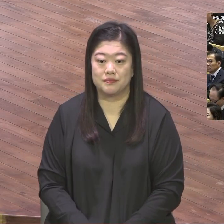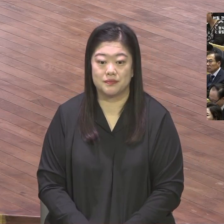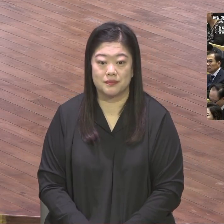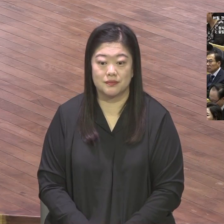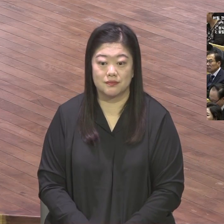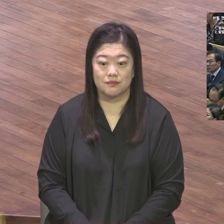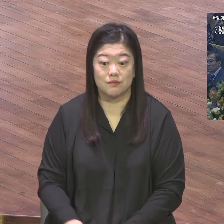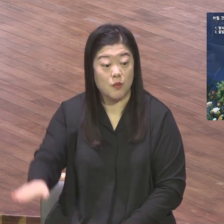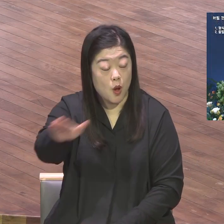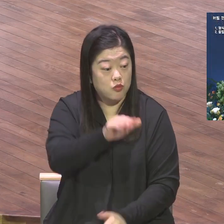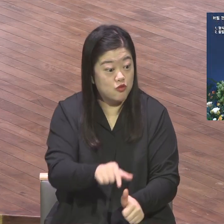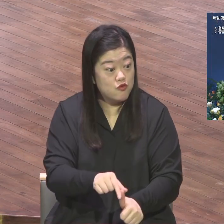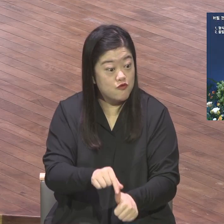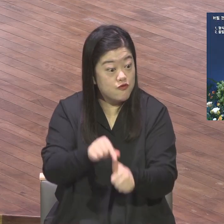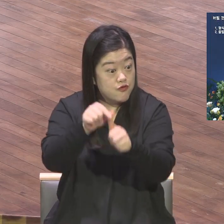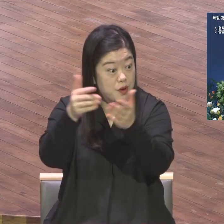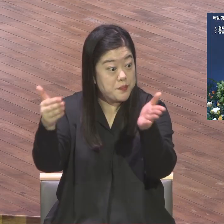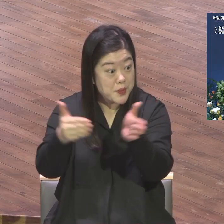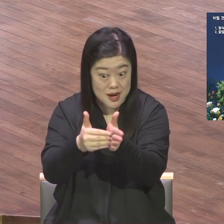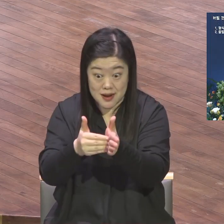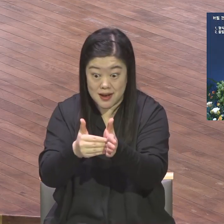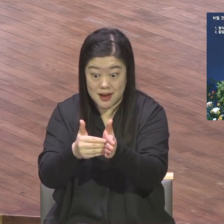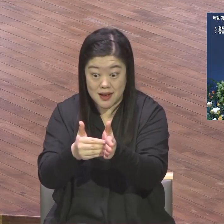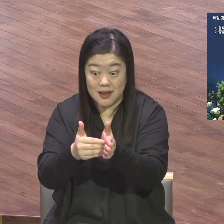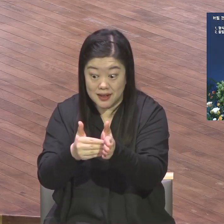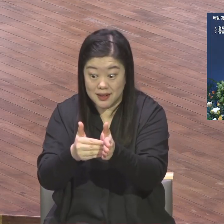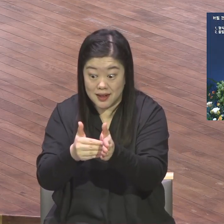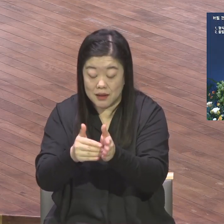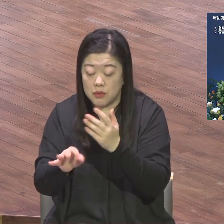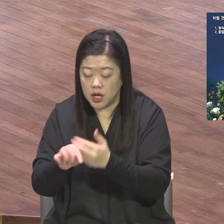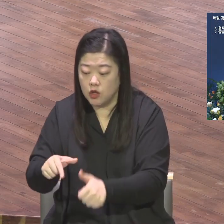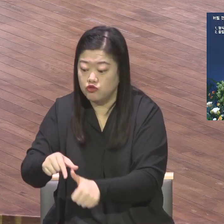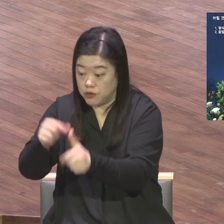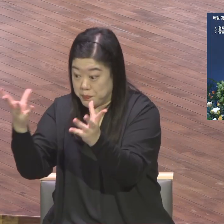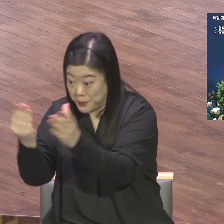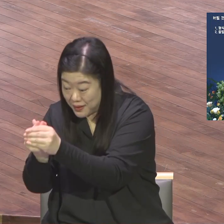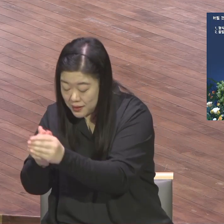구원받은 자는 삶의 내용이 달라야 돼요.